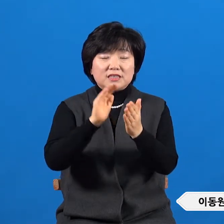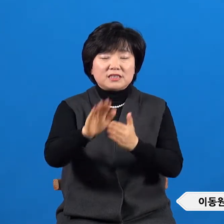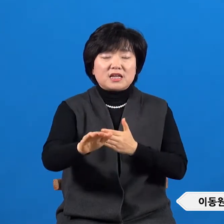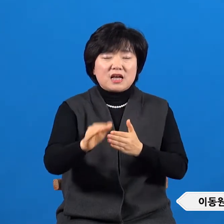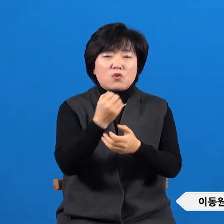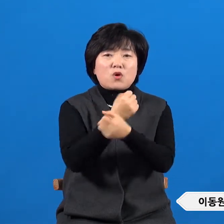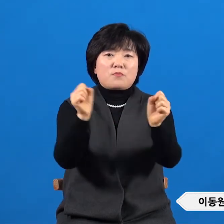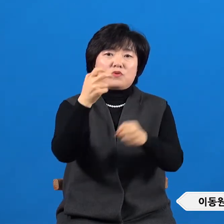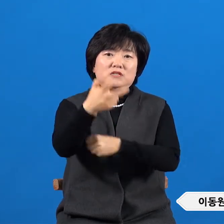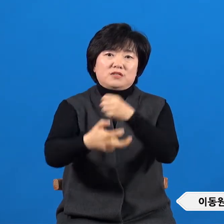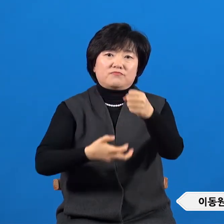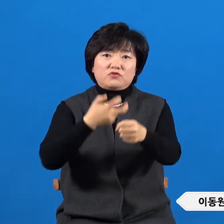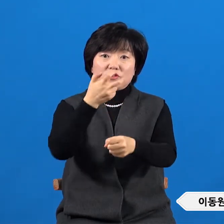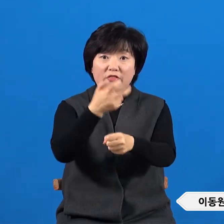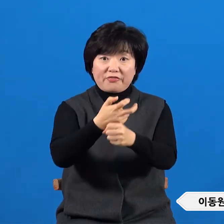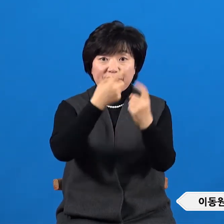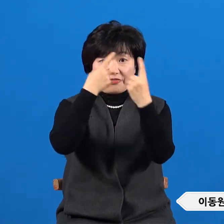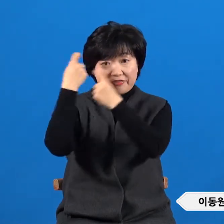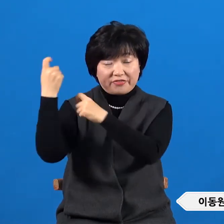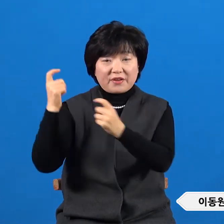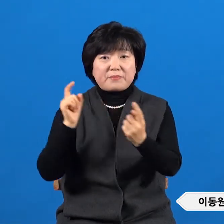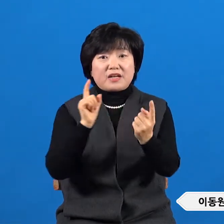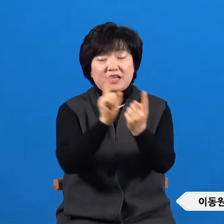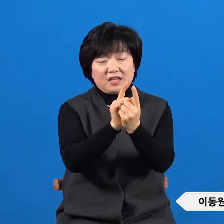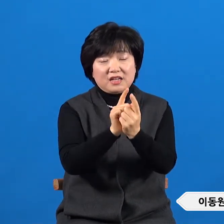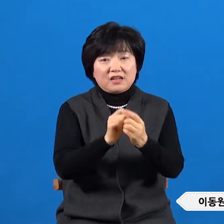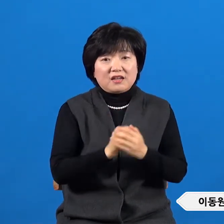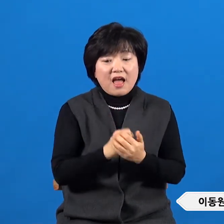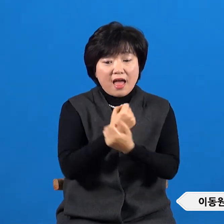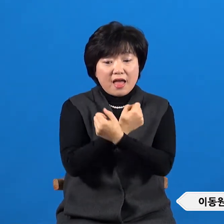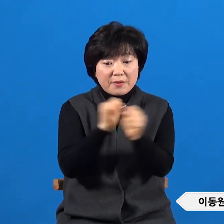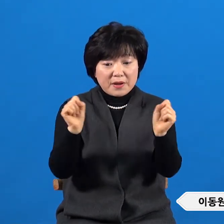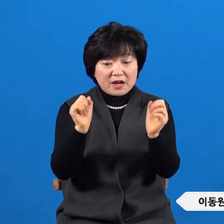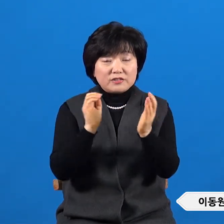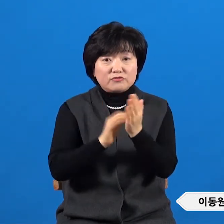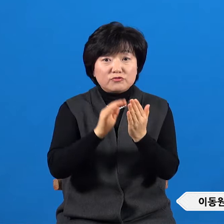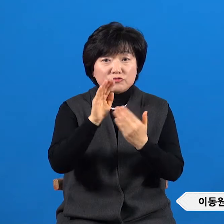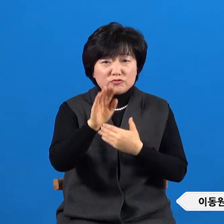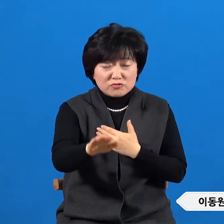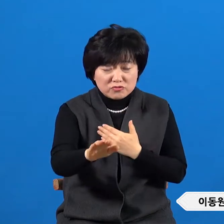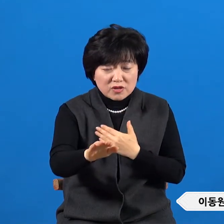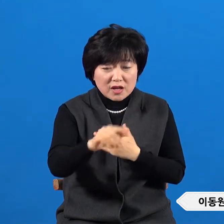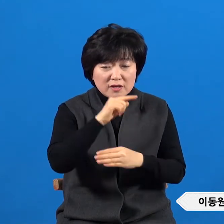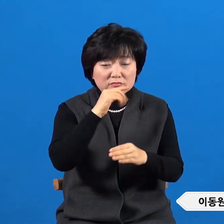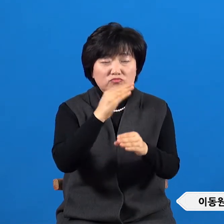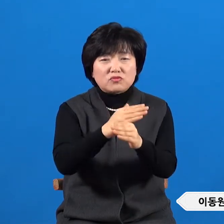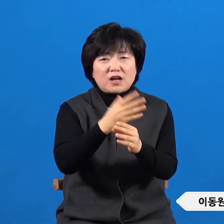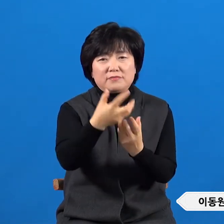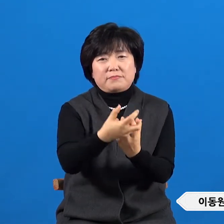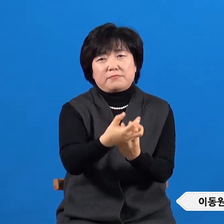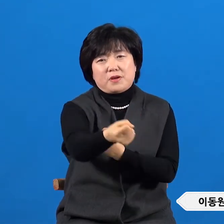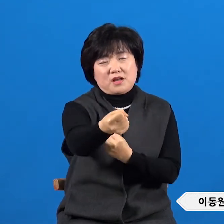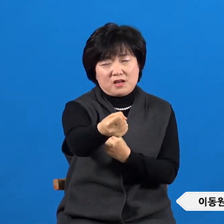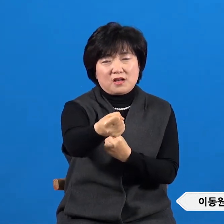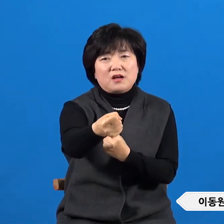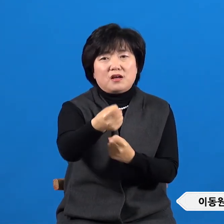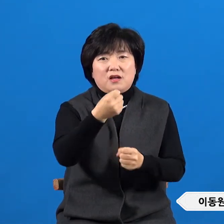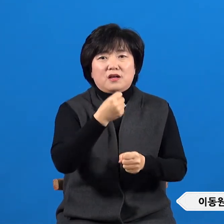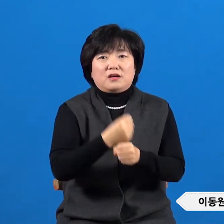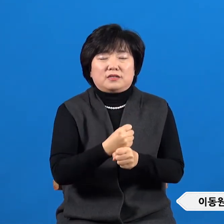식민지 통치 아래에서 해방된 지 광복 70주년을 맞이합니다. 그러나 해방과 함께